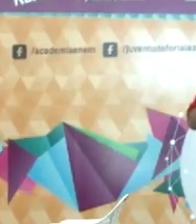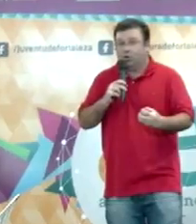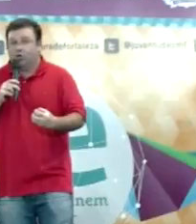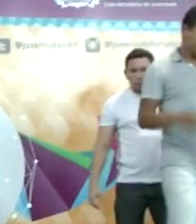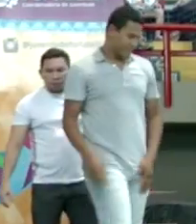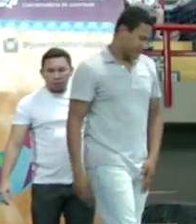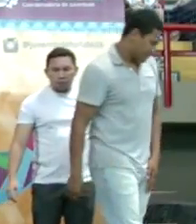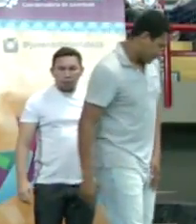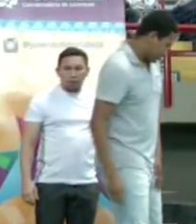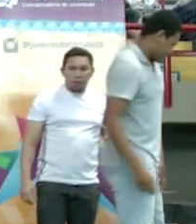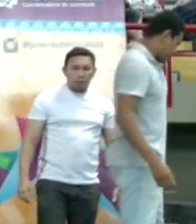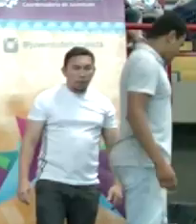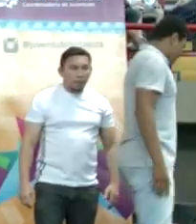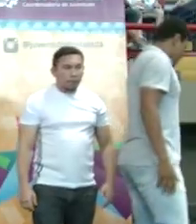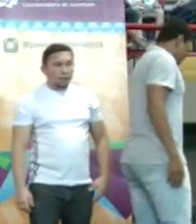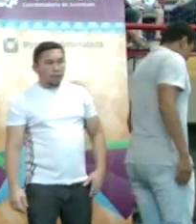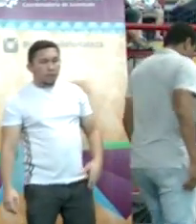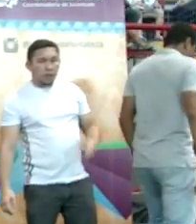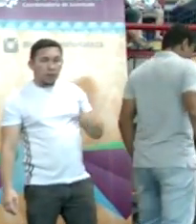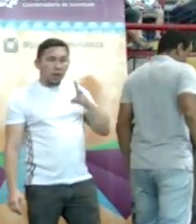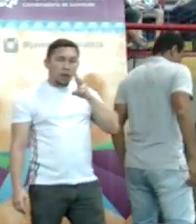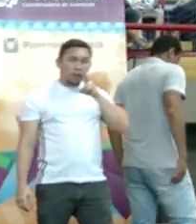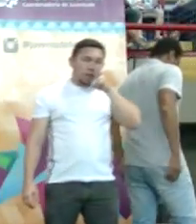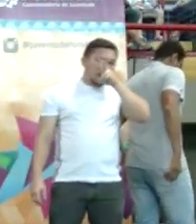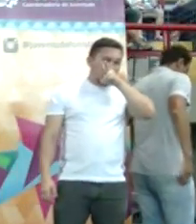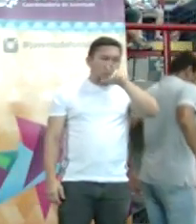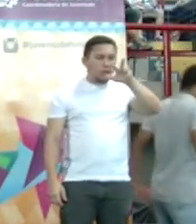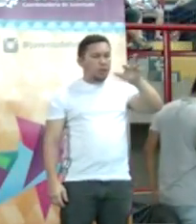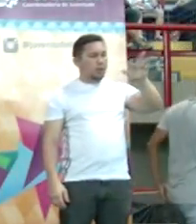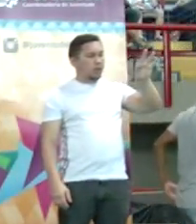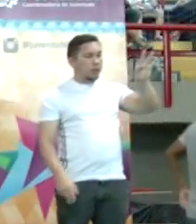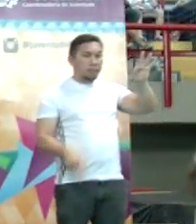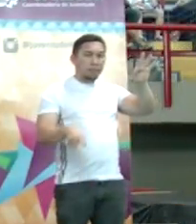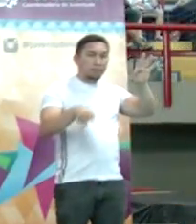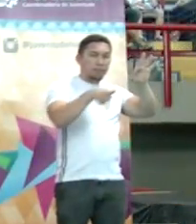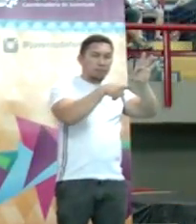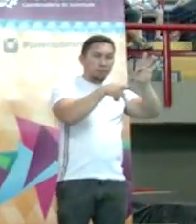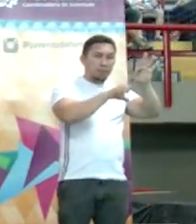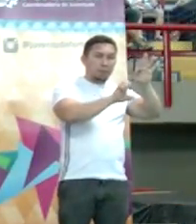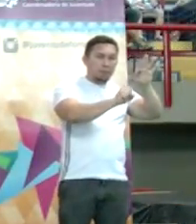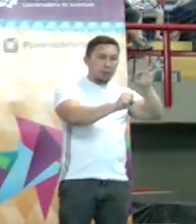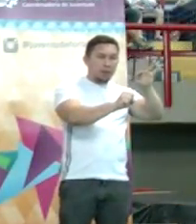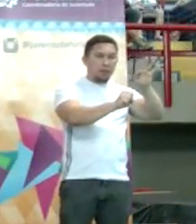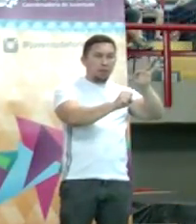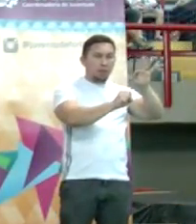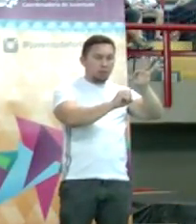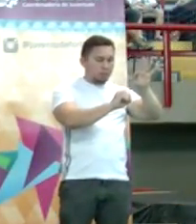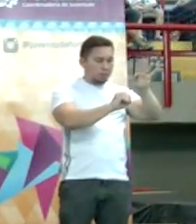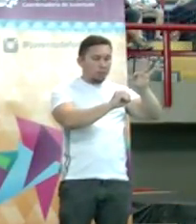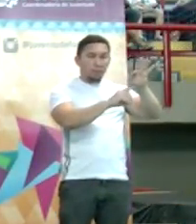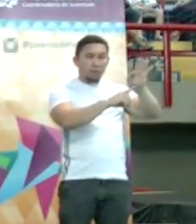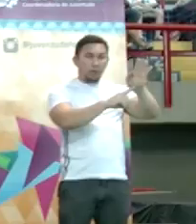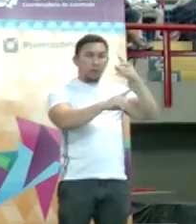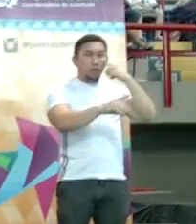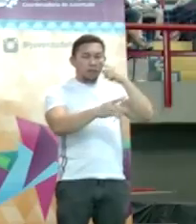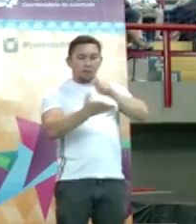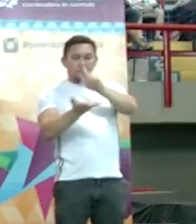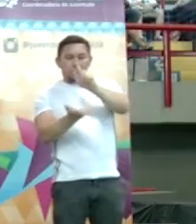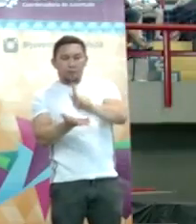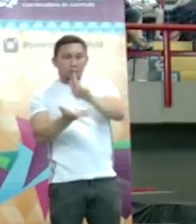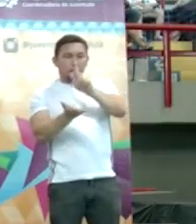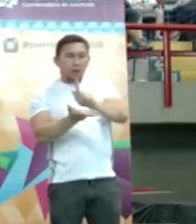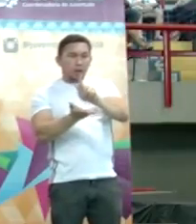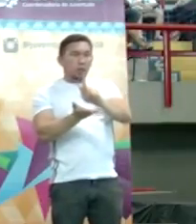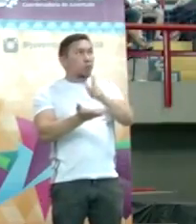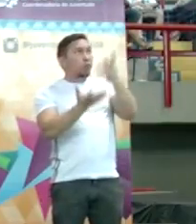peso. Por quê? Porque a única grandeza que é capaz de puxar e empurrar é o peso. Gravidade não